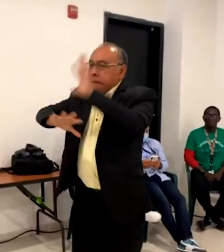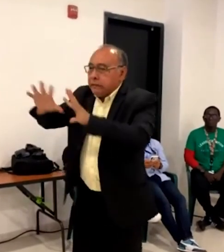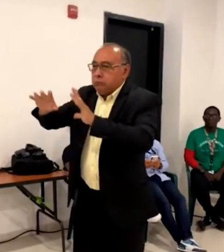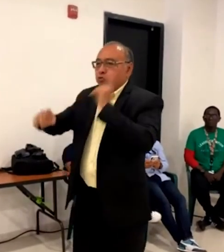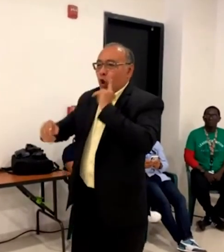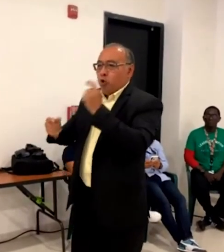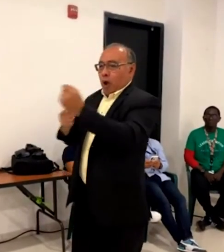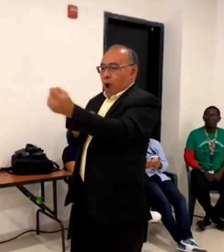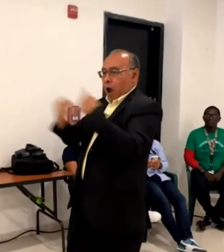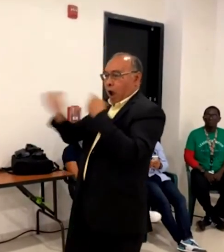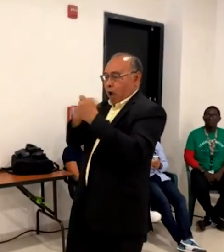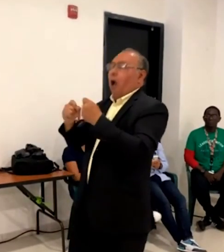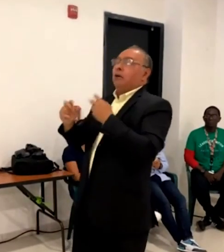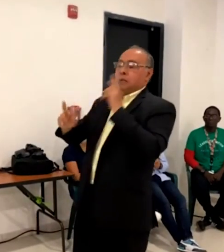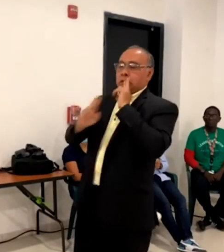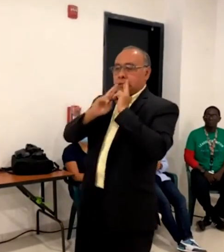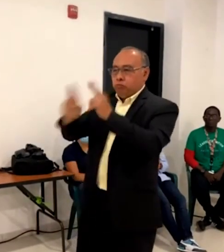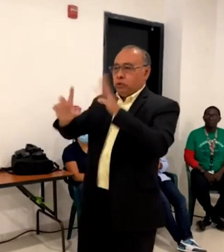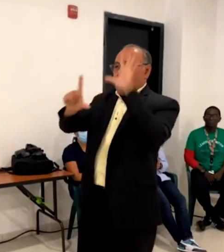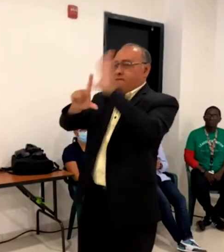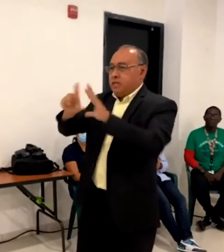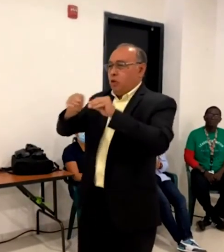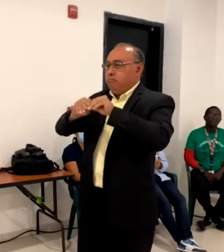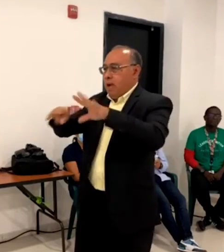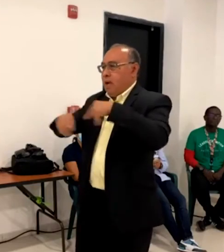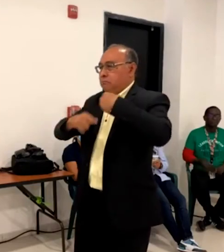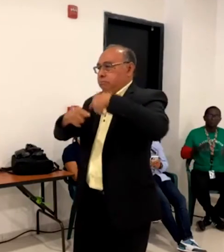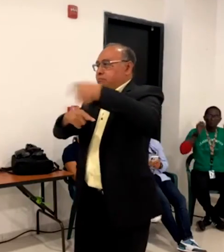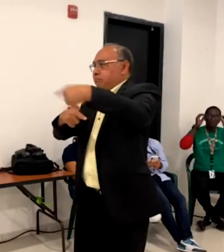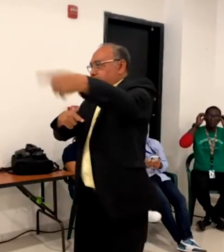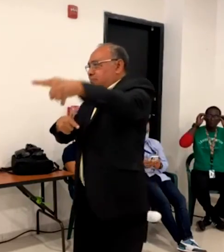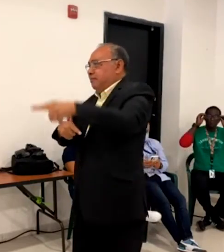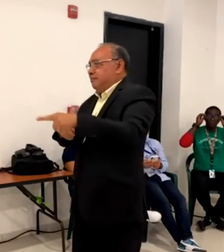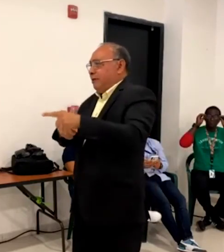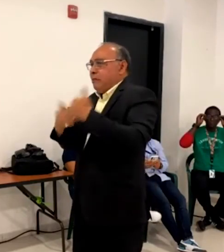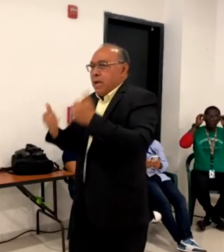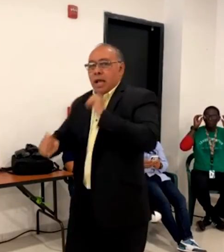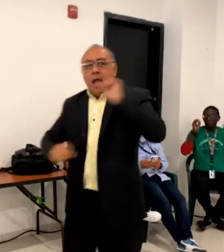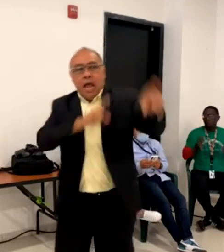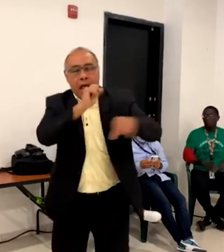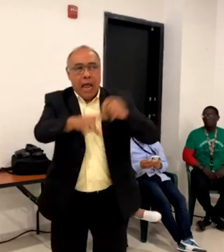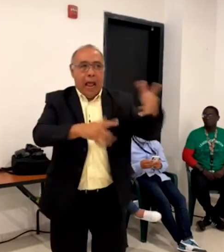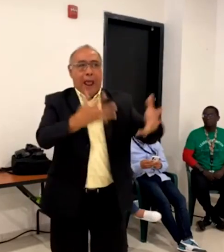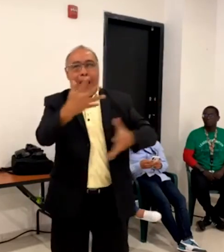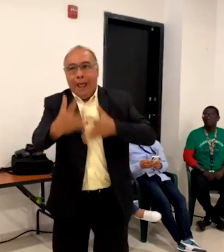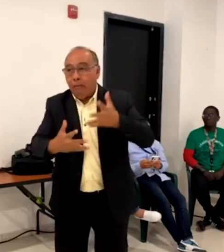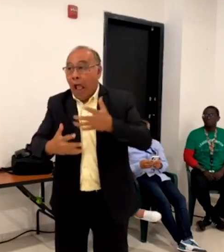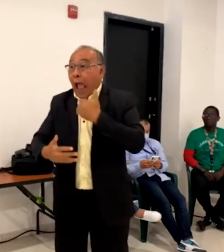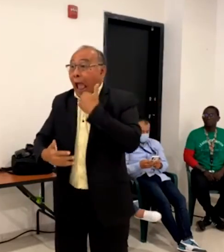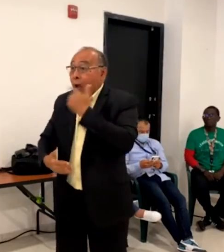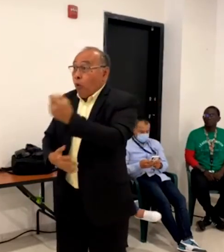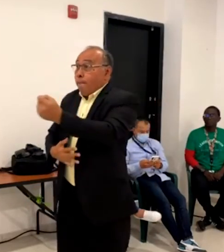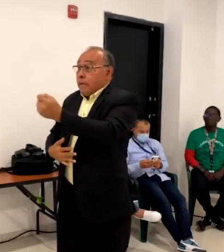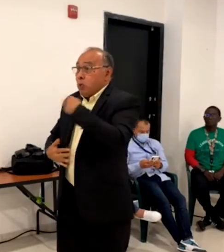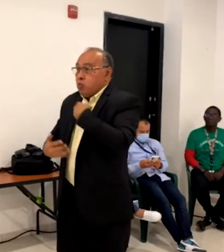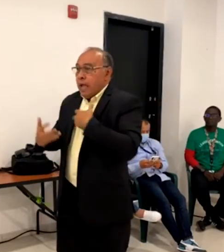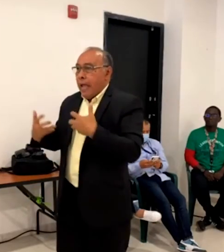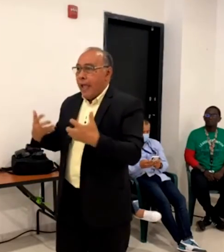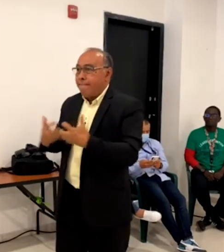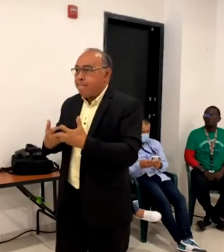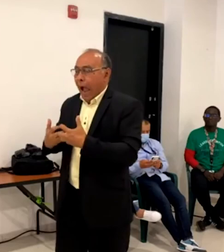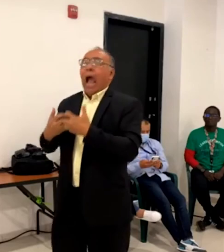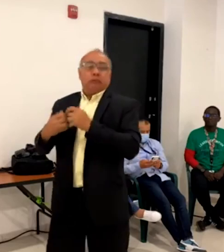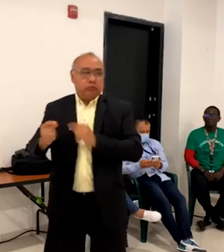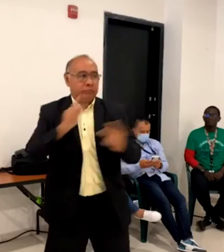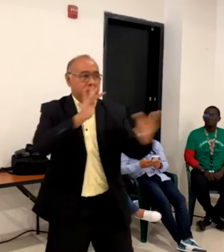para explicar todo esto de lo que se está hablando ambas las preguntas esas lados las respuestas que también sean nada